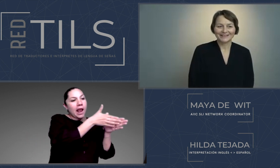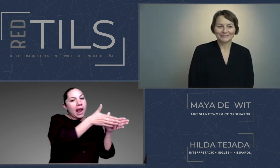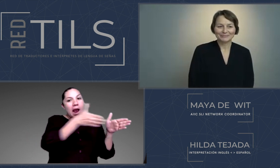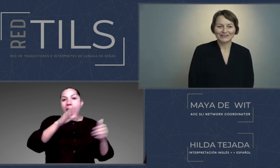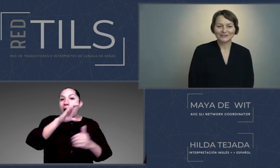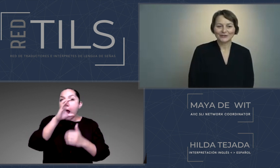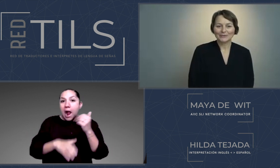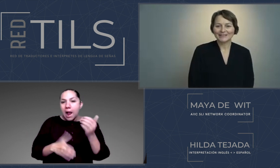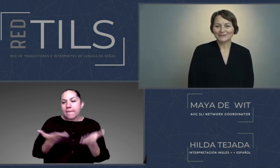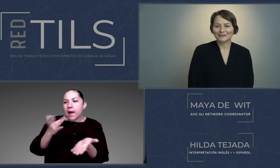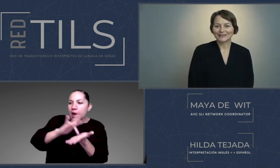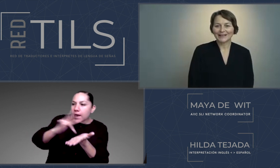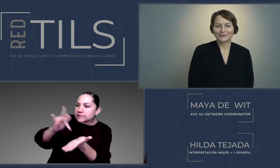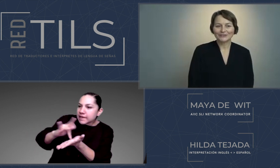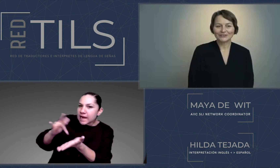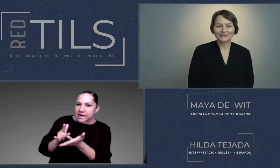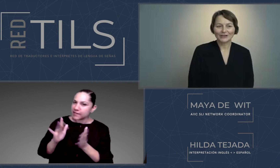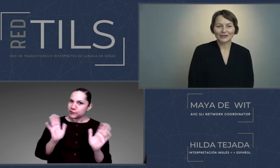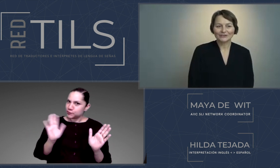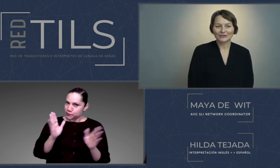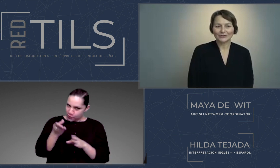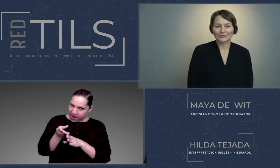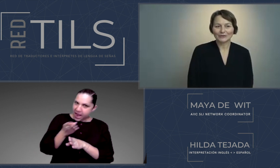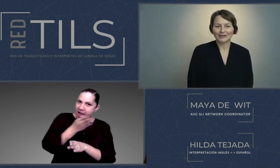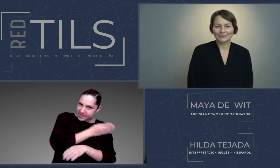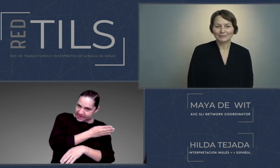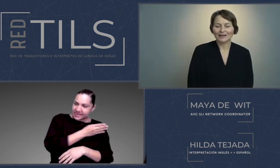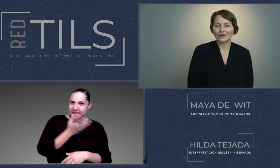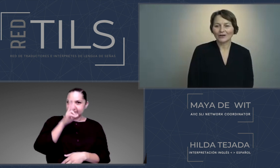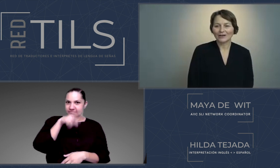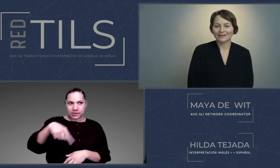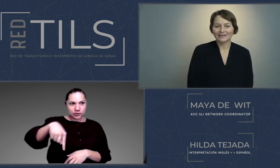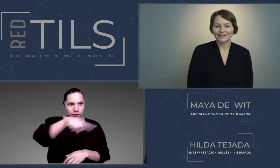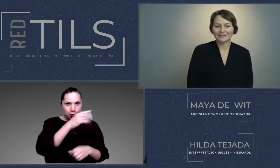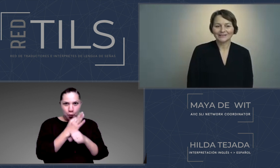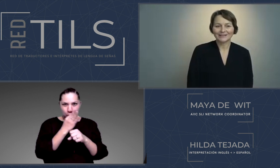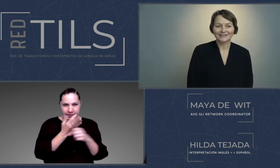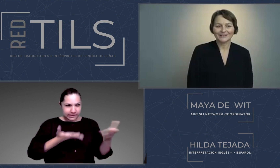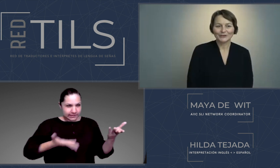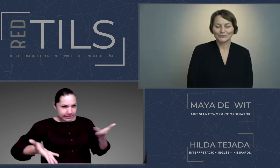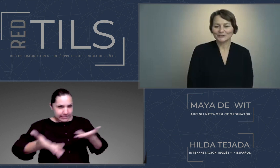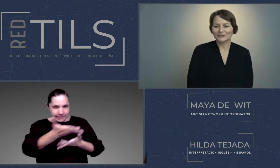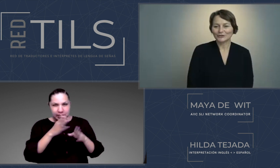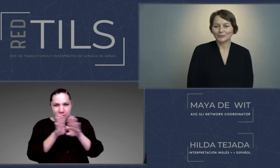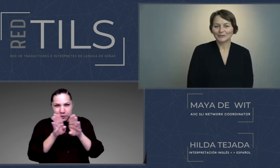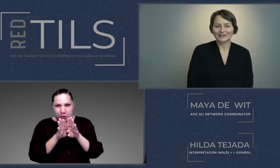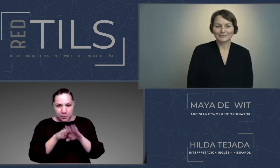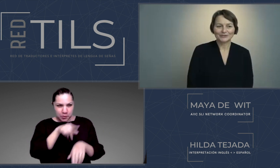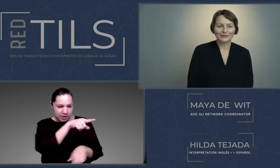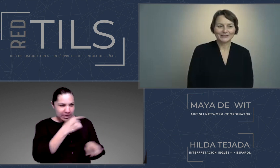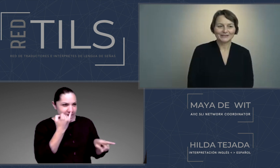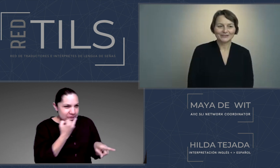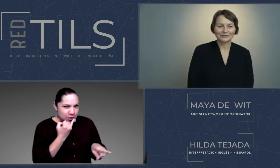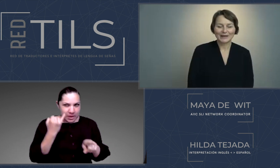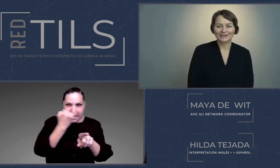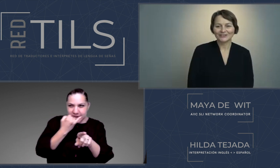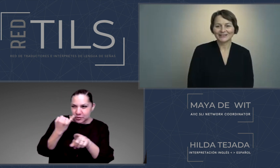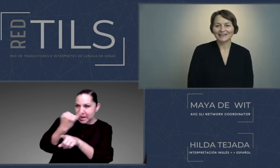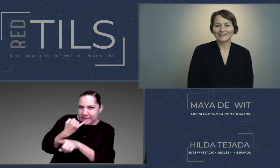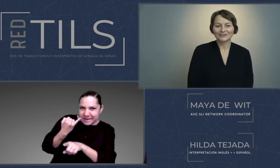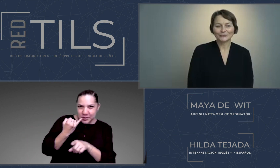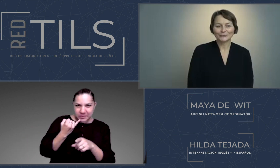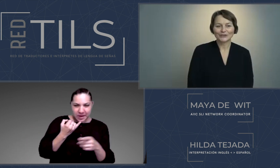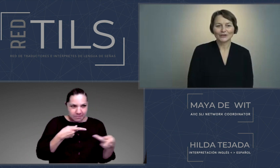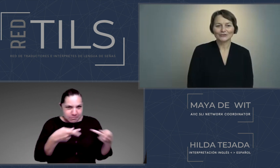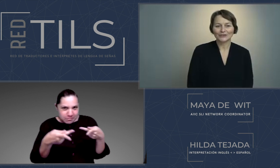les in agradezco lo que several hayan hecho languages. la Also, interpretación a tantas lenguas Hilda, y también who's a bringing Hilda, que está English